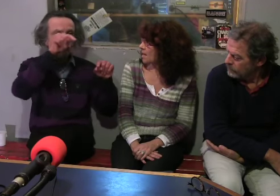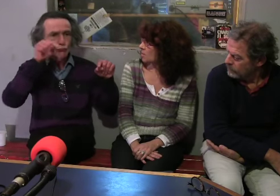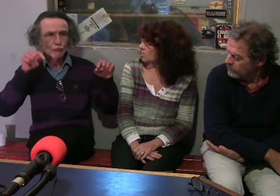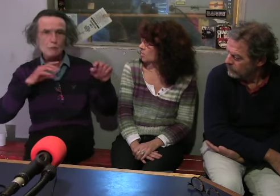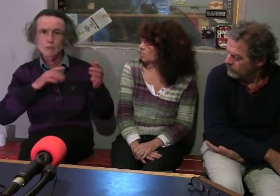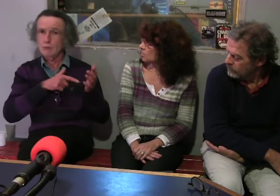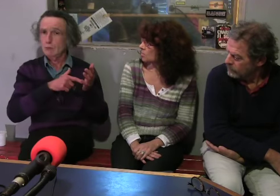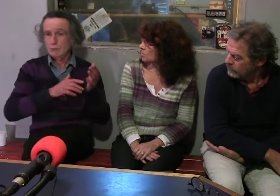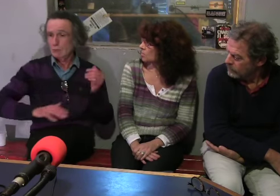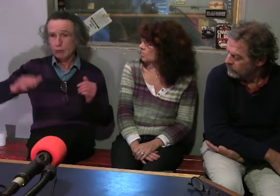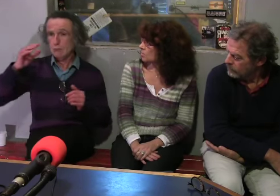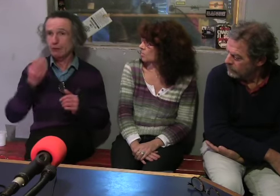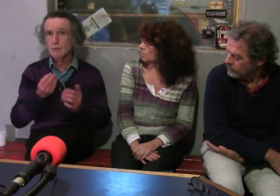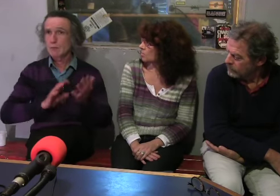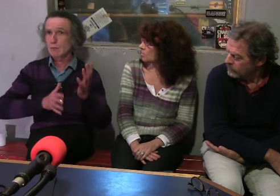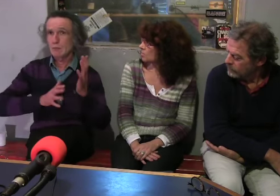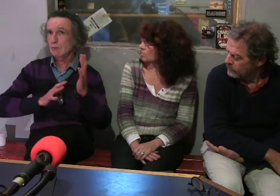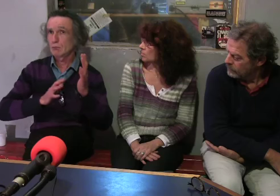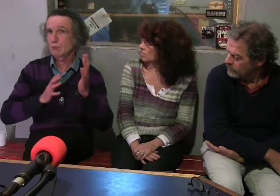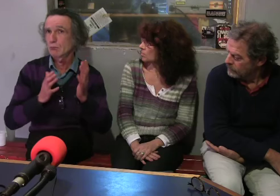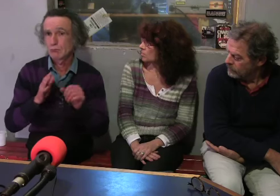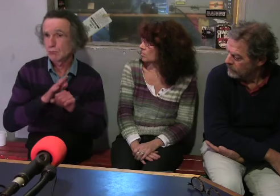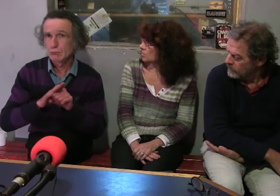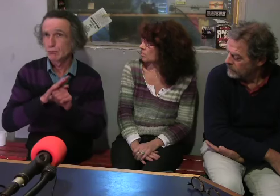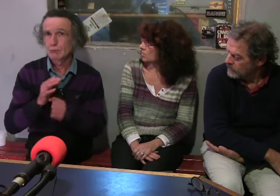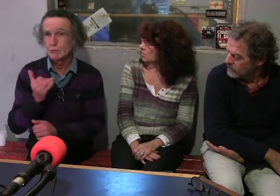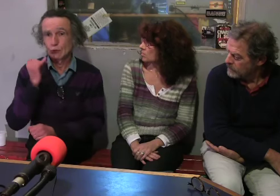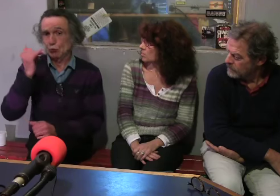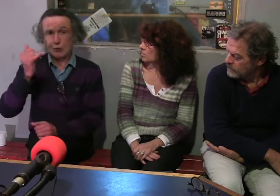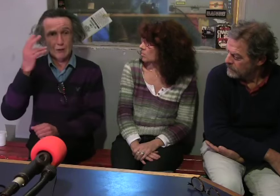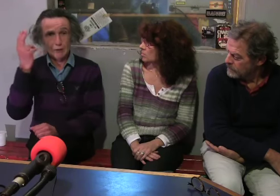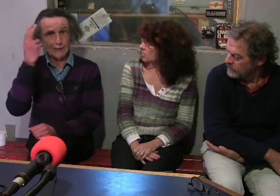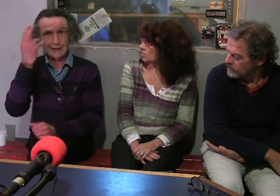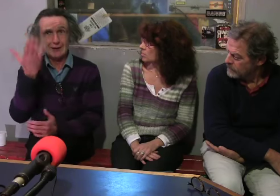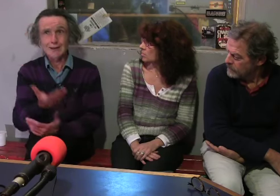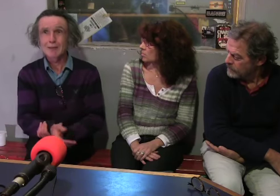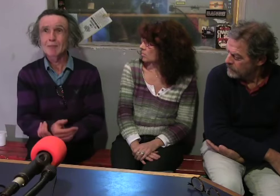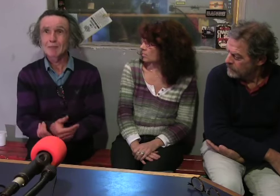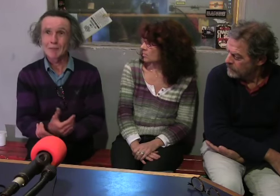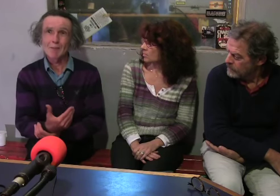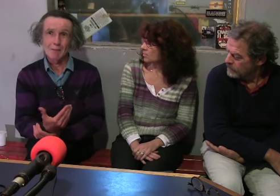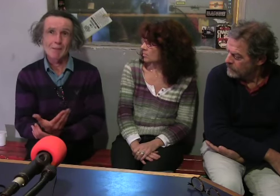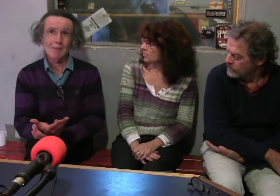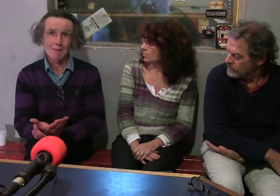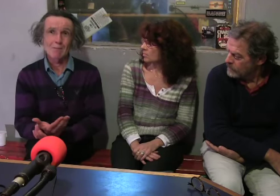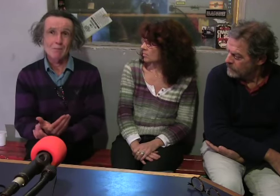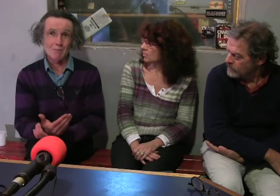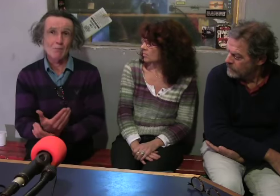certain nombre d'États quand même, les enfants suivent des cursus complets jusqu'à l'université en langue des signes.